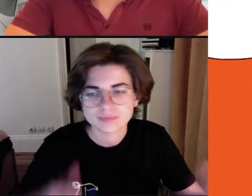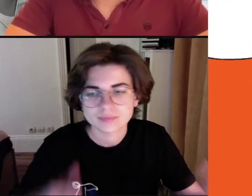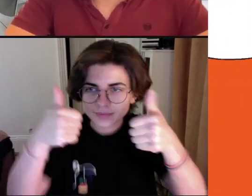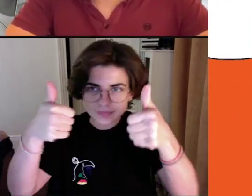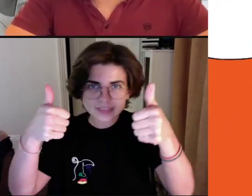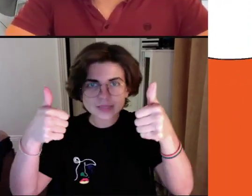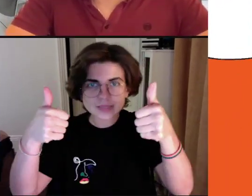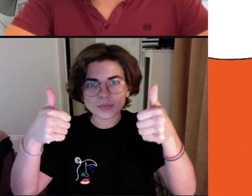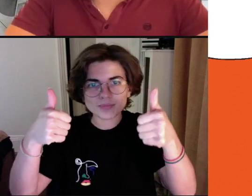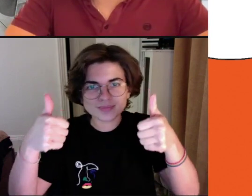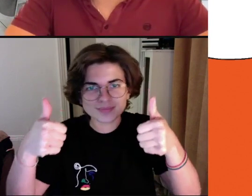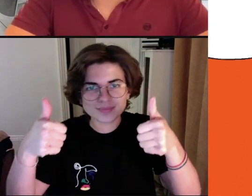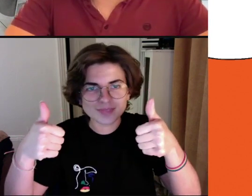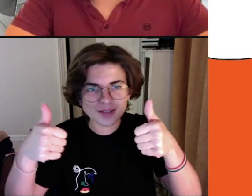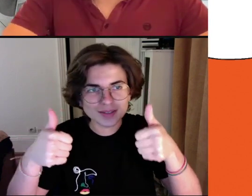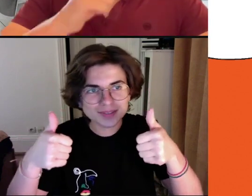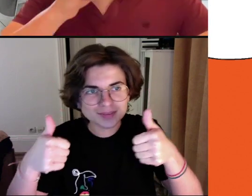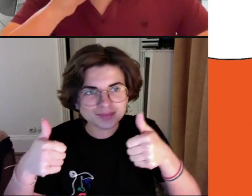c'est bon.